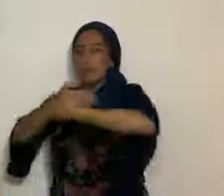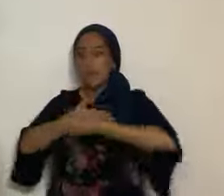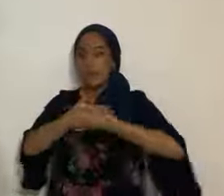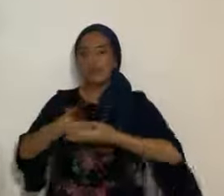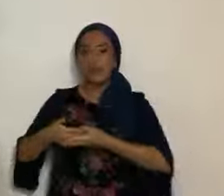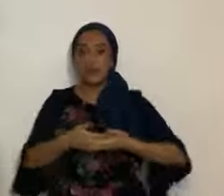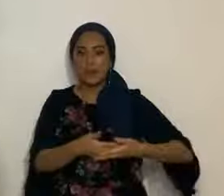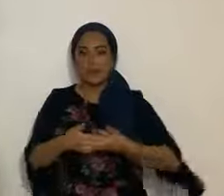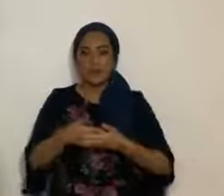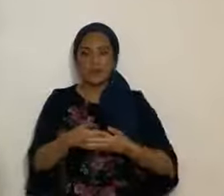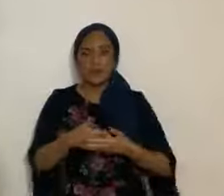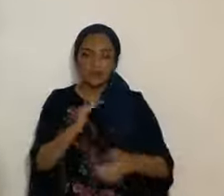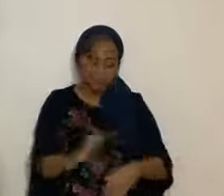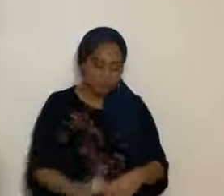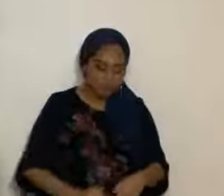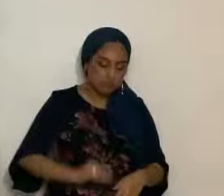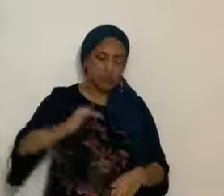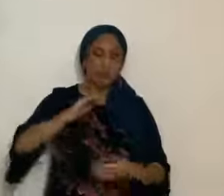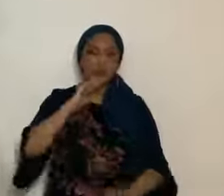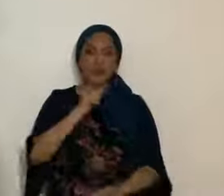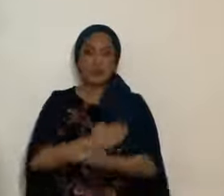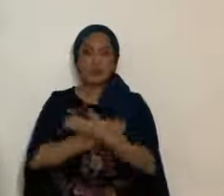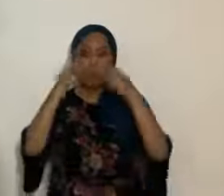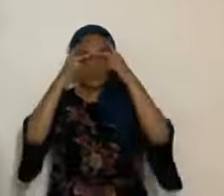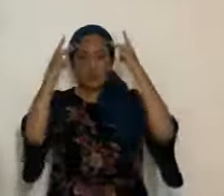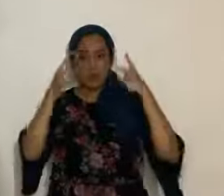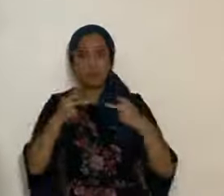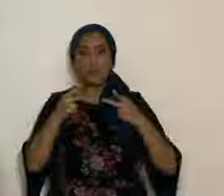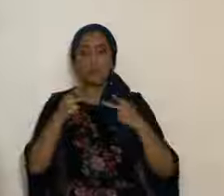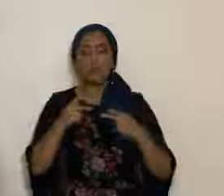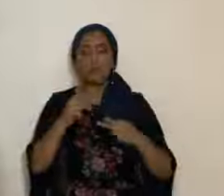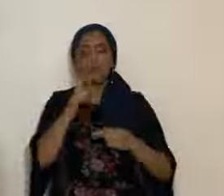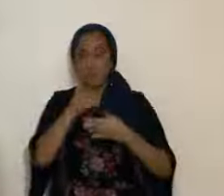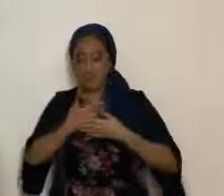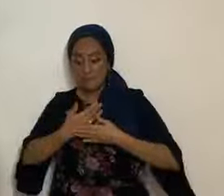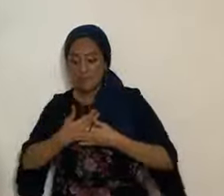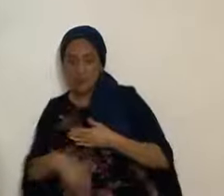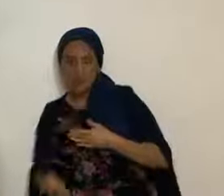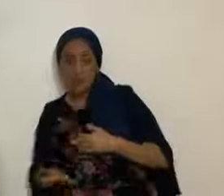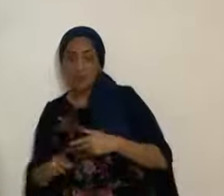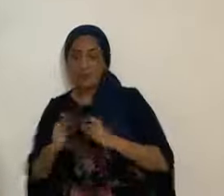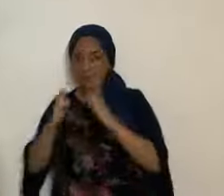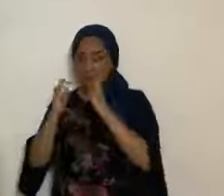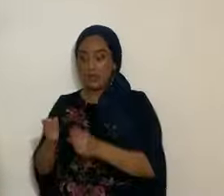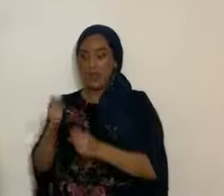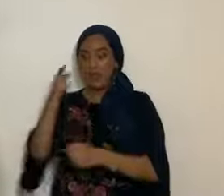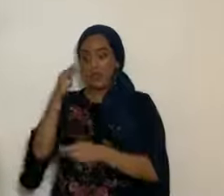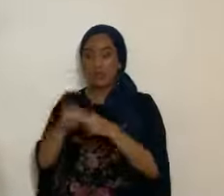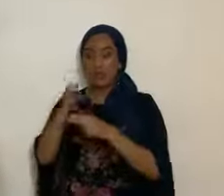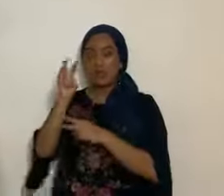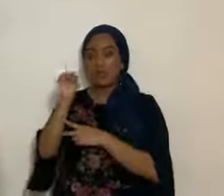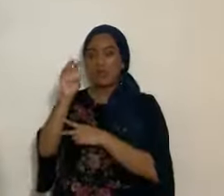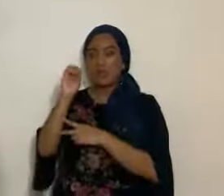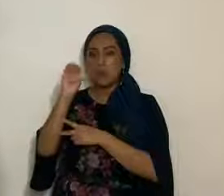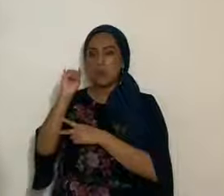crió. Y la hija de Faraón, la cual lo prohijó, y le puso por nombre Moisés, diciendo: porque